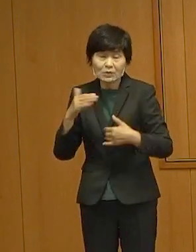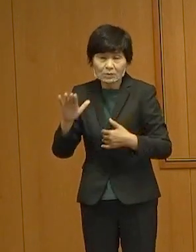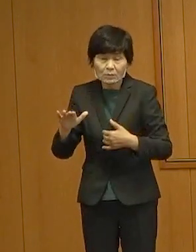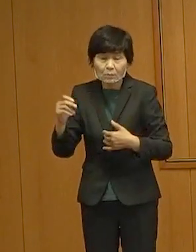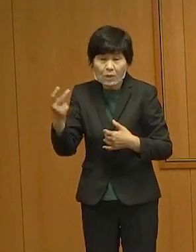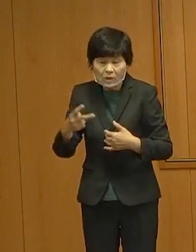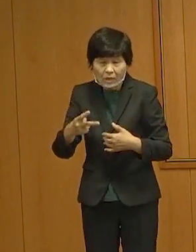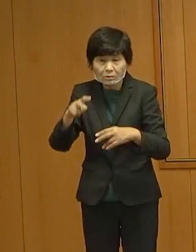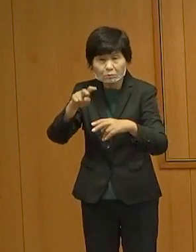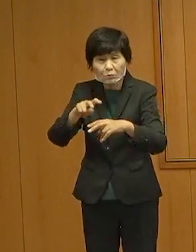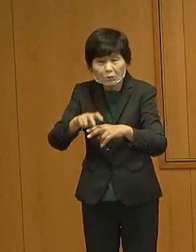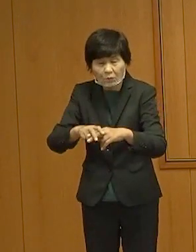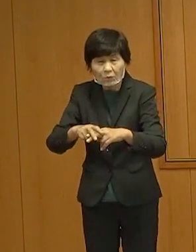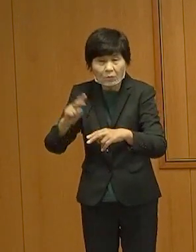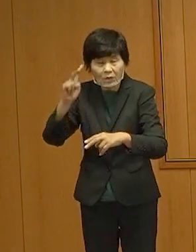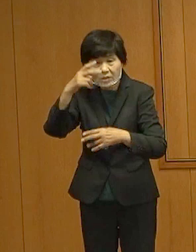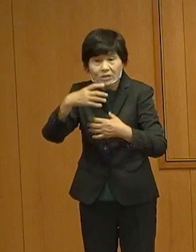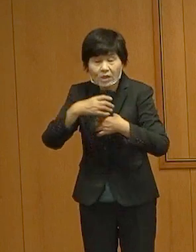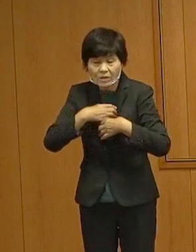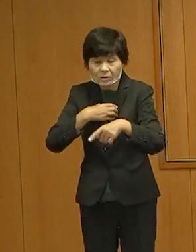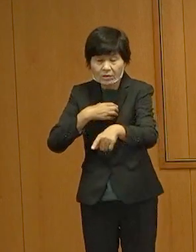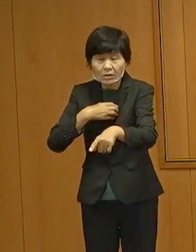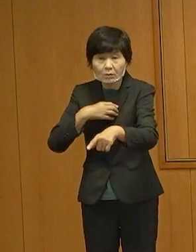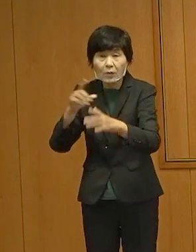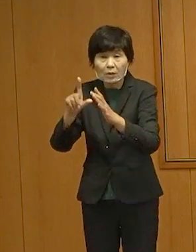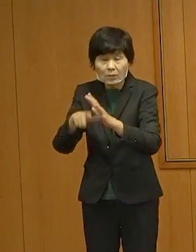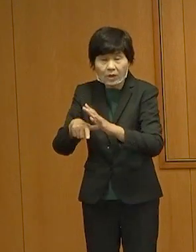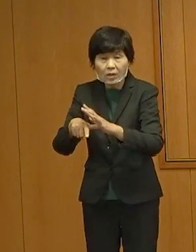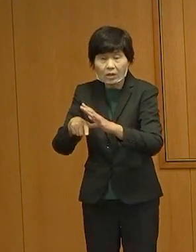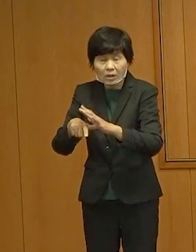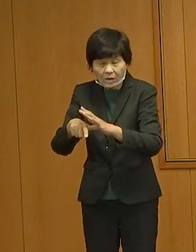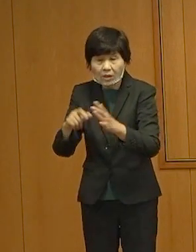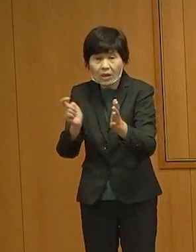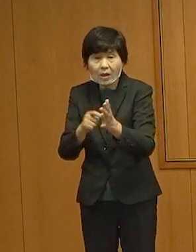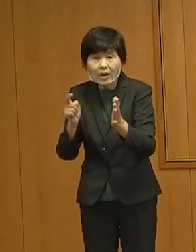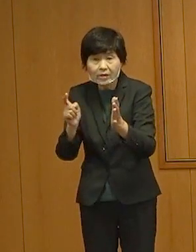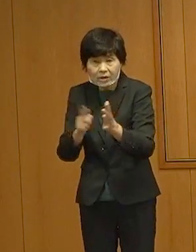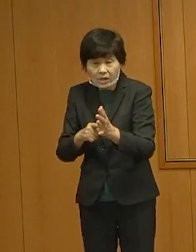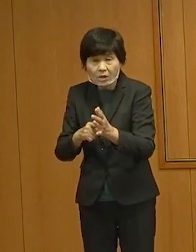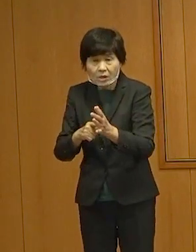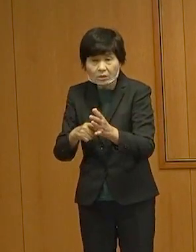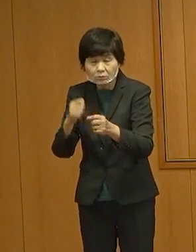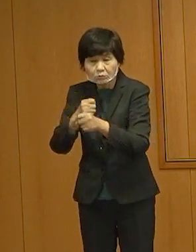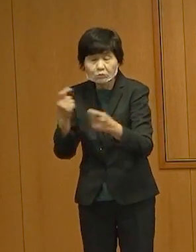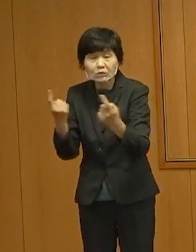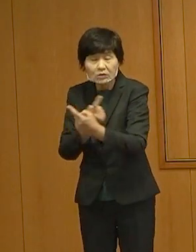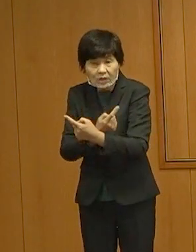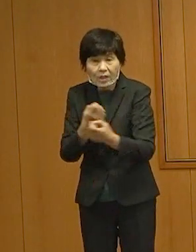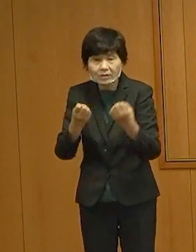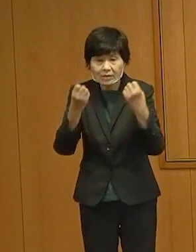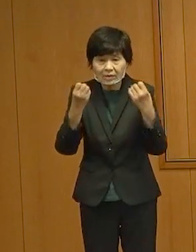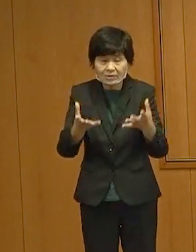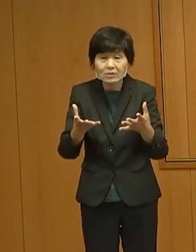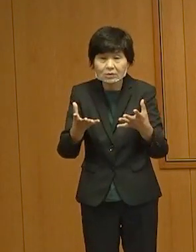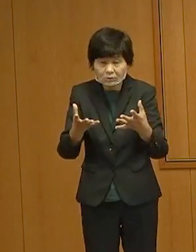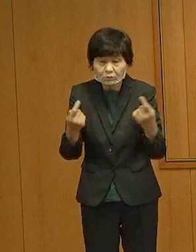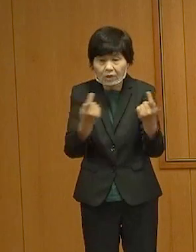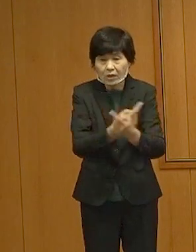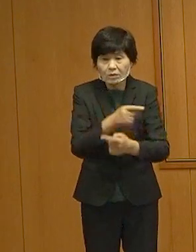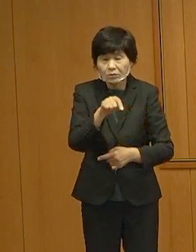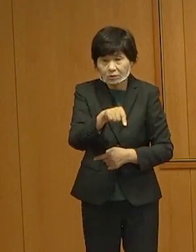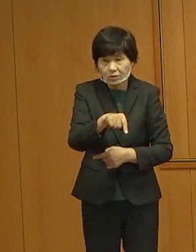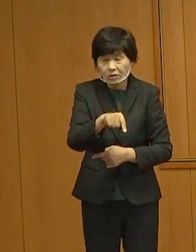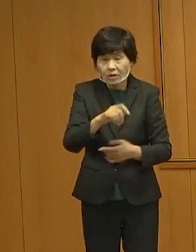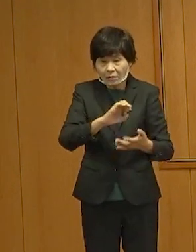伴うものについては早めに回収すべき、回収か新設かっていう状況になると思いますが、まあ、そういうことを考えていき